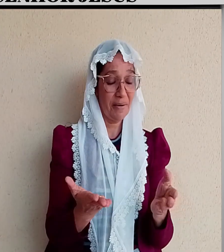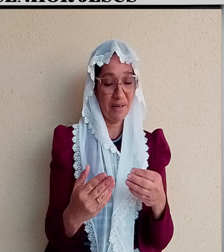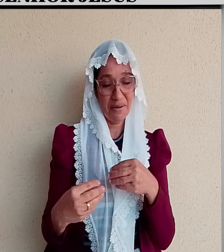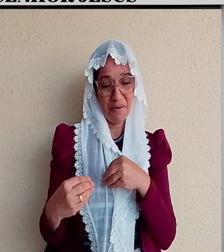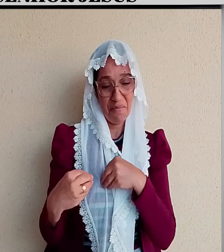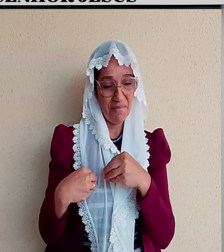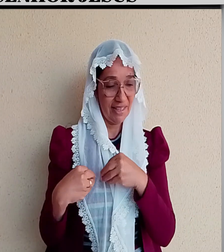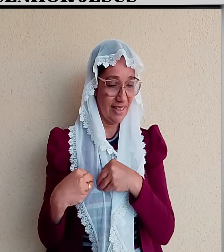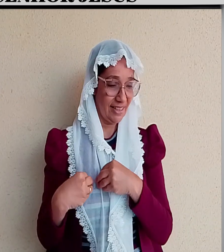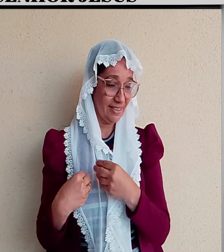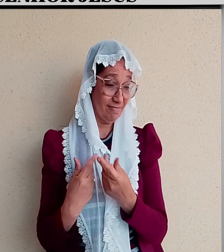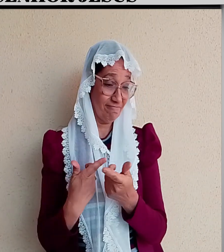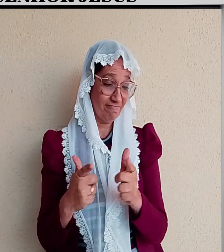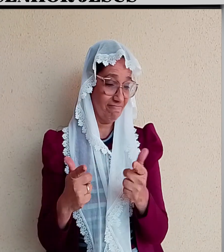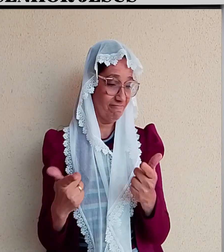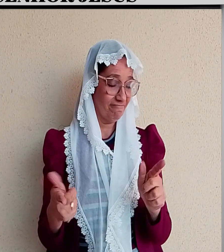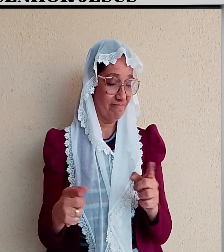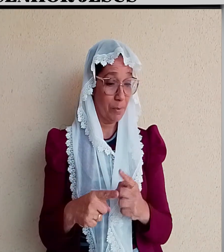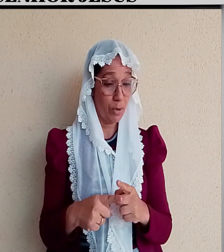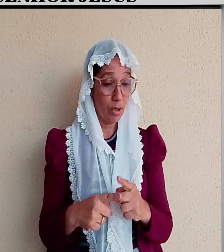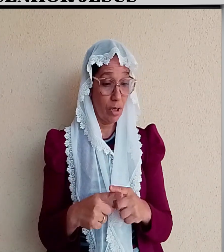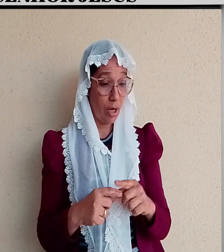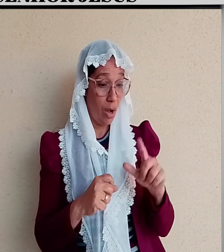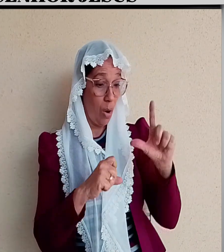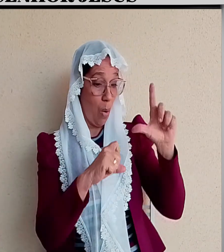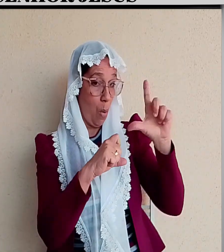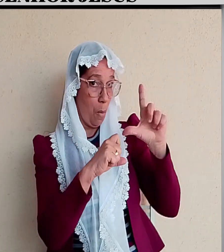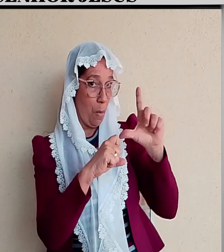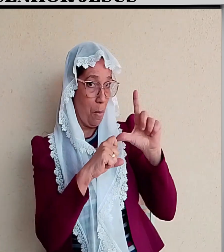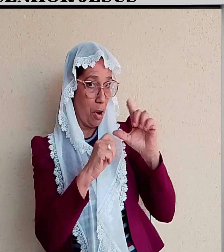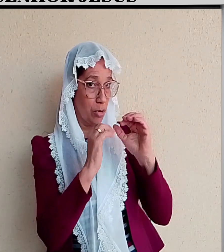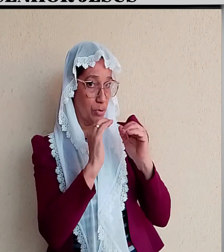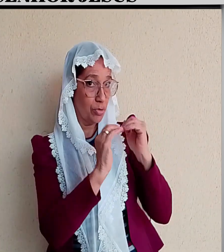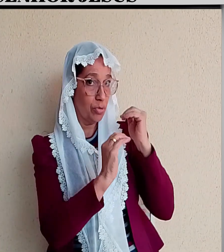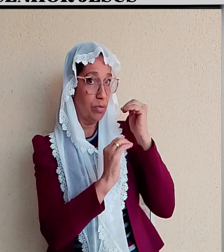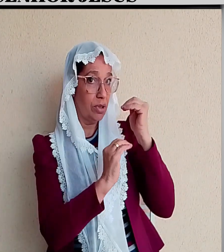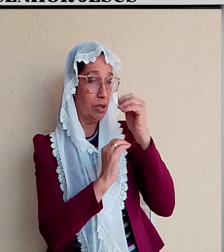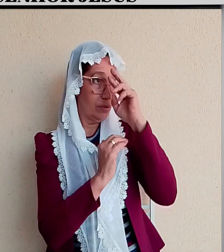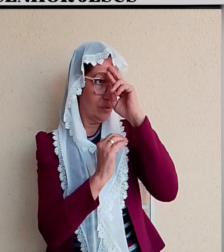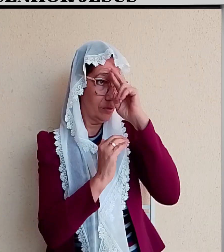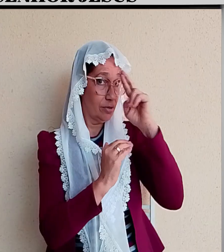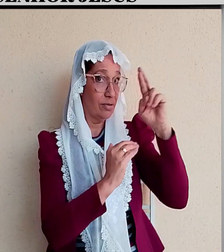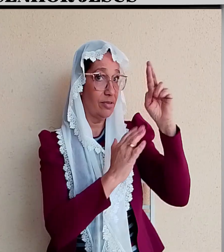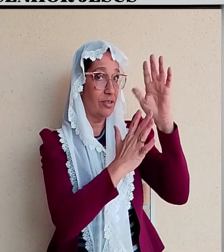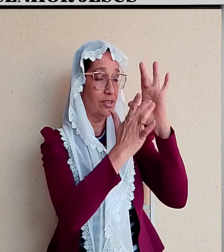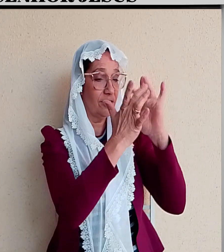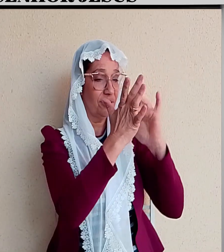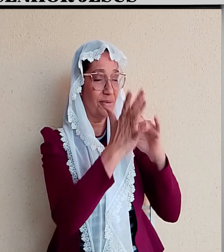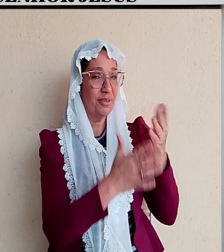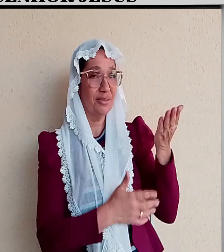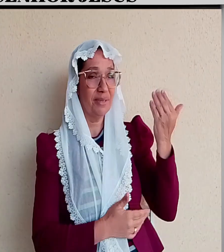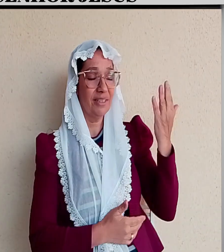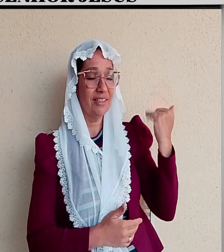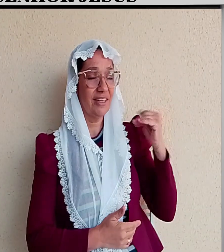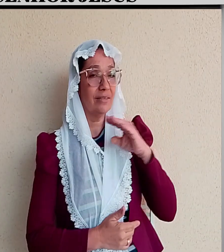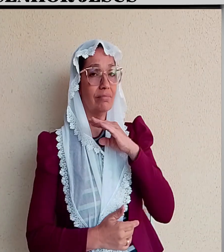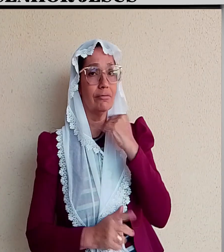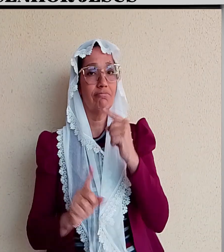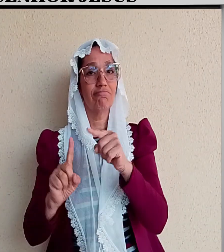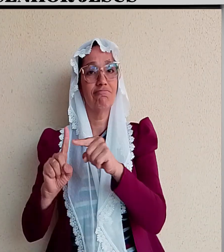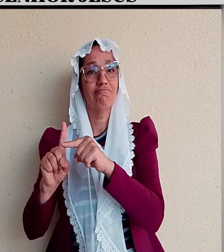vós na cruz, glória a Jesus, aleluia, Jesus. Que laudo mais lindo. Glória a Jesus nas alturas.